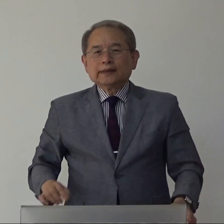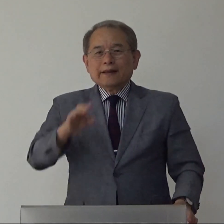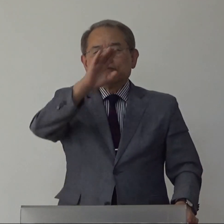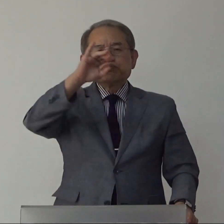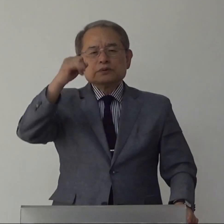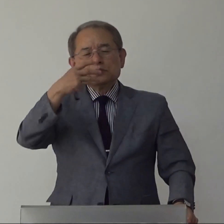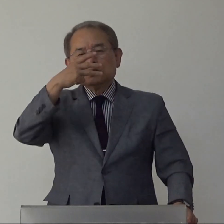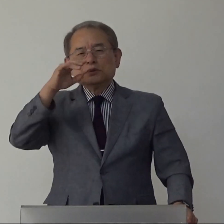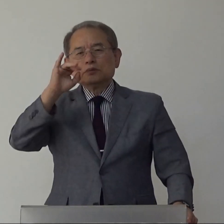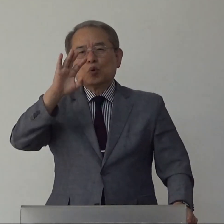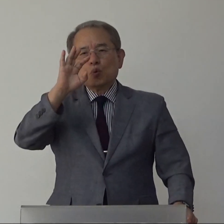있습니다.